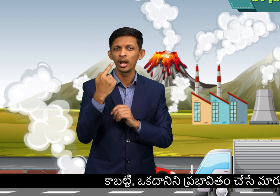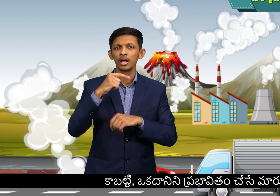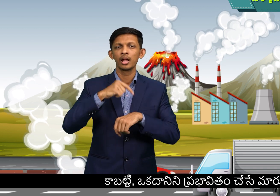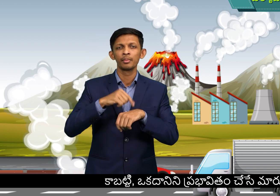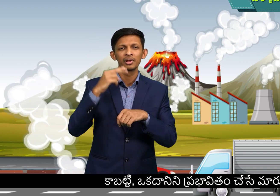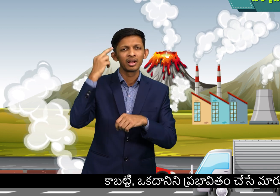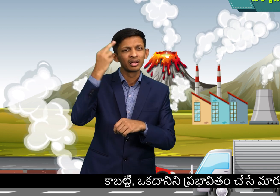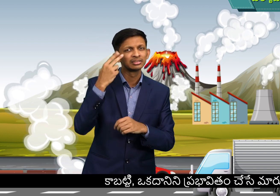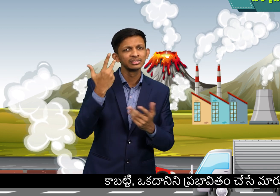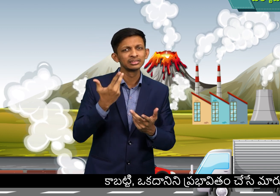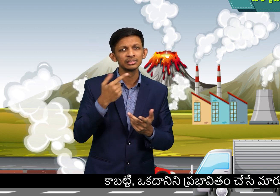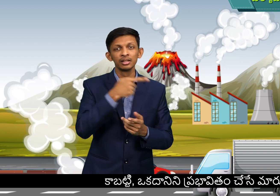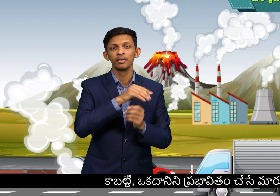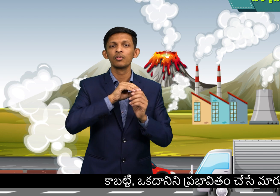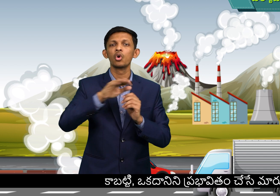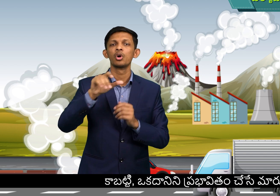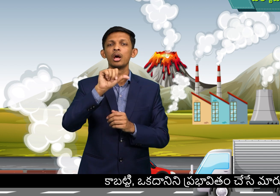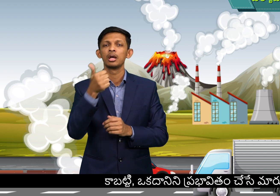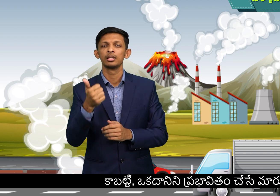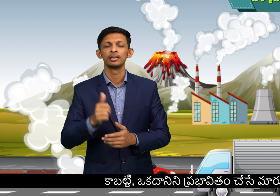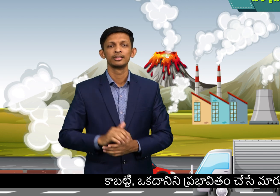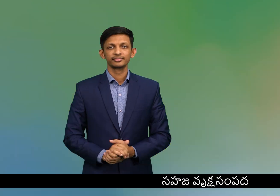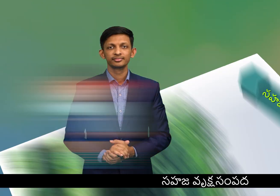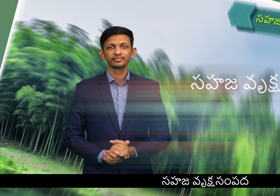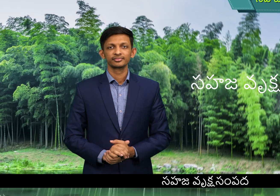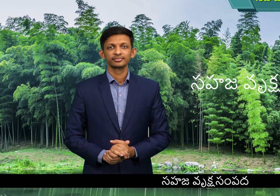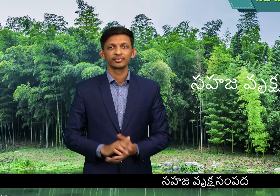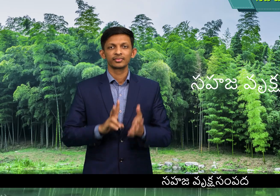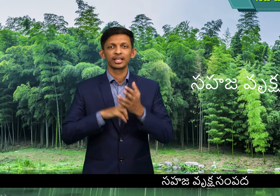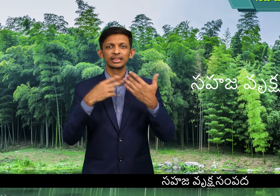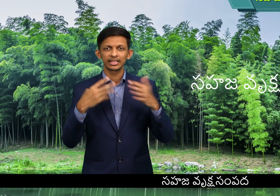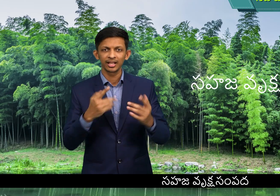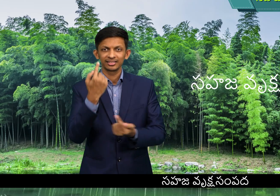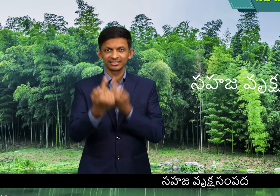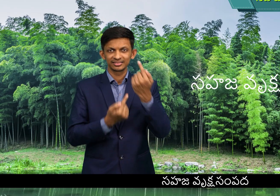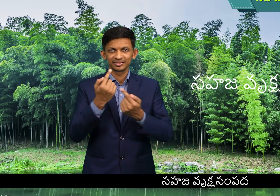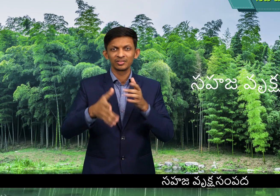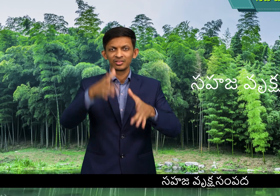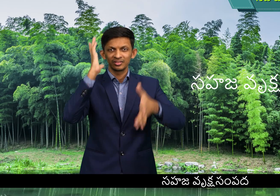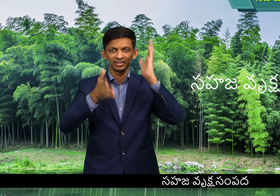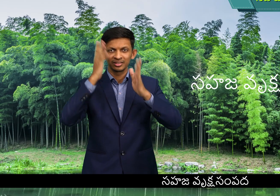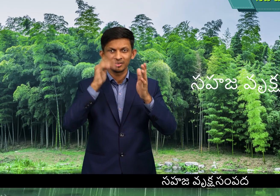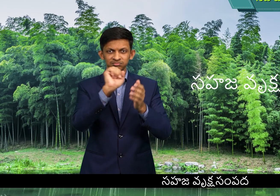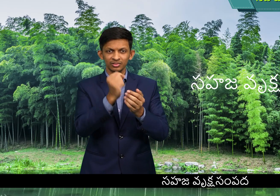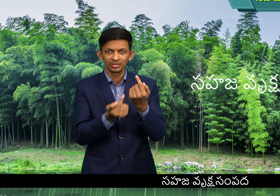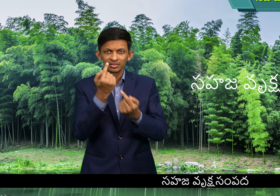కాబట్టి ఒకదానిని ప్రభావితం చేసే మార్పులు సహజ వృక్ష సంపద.